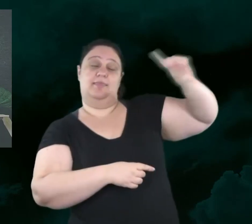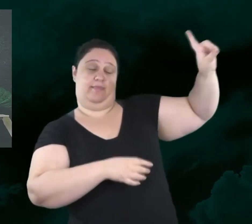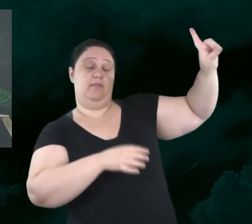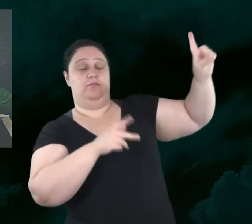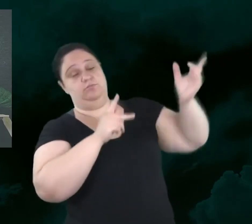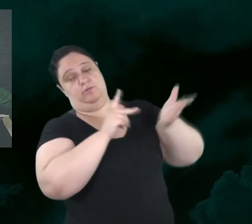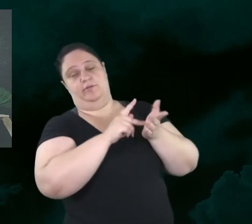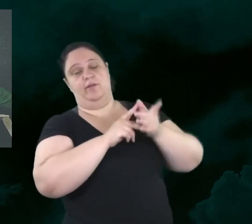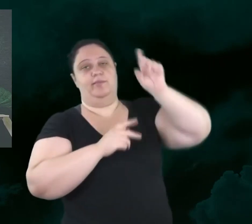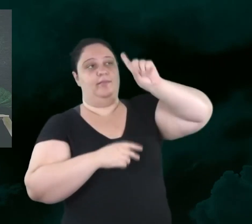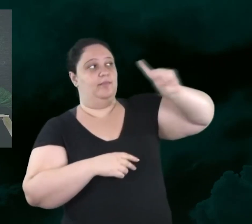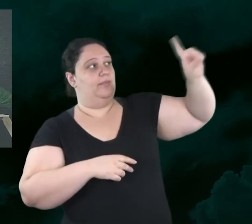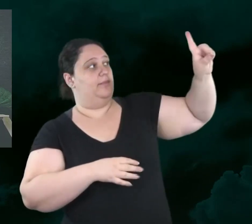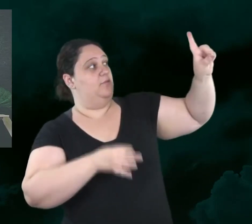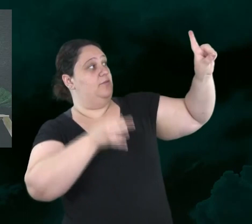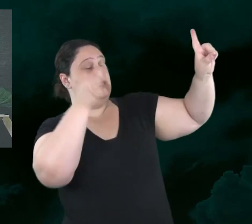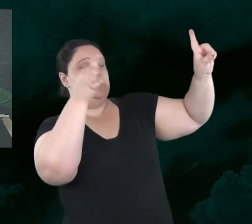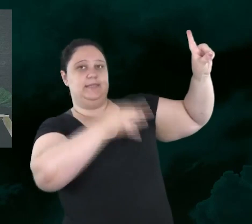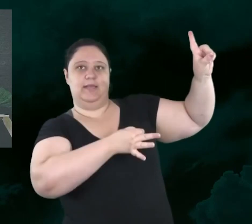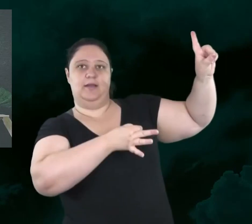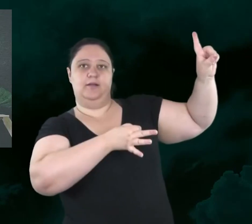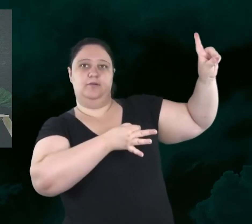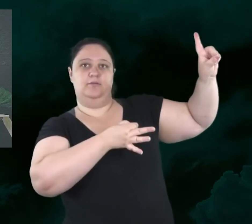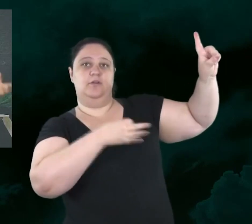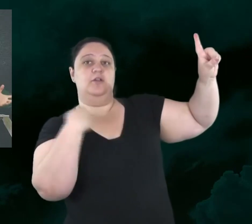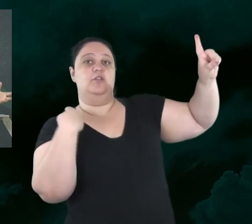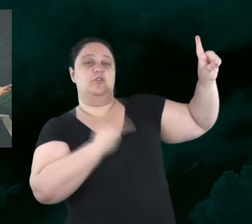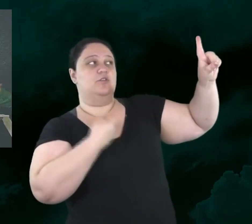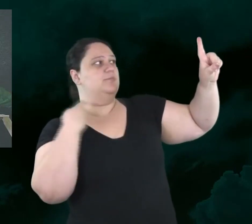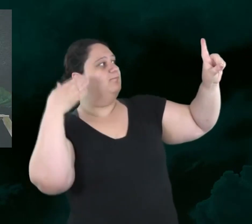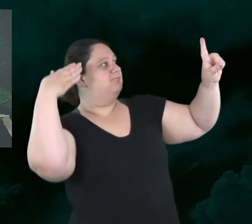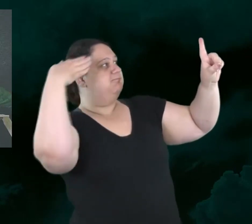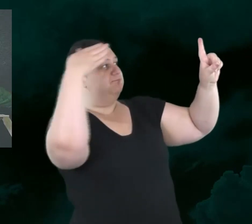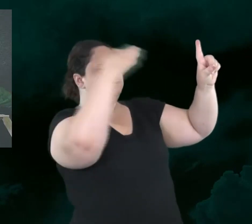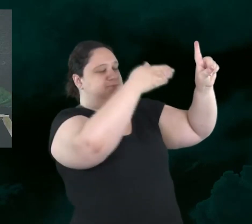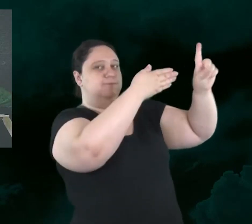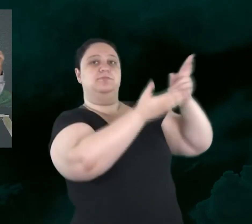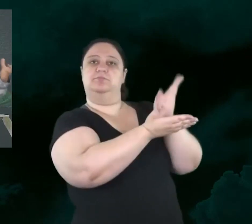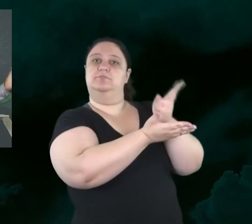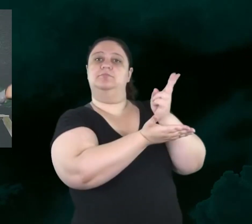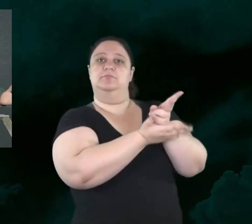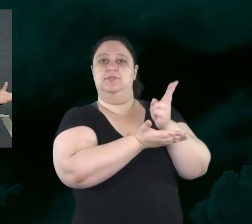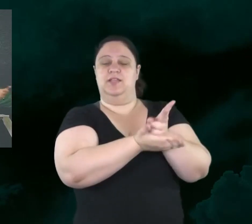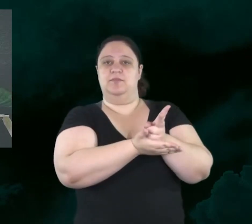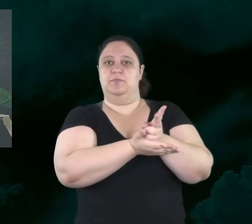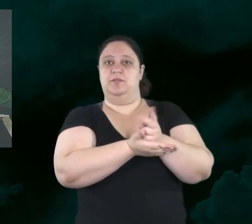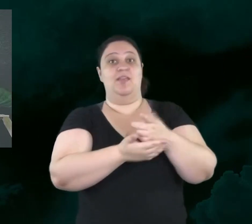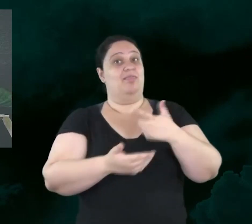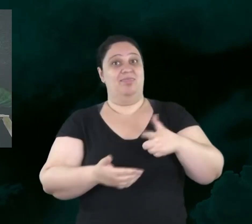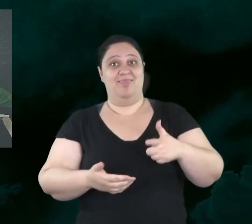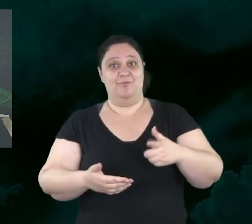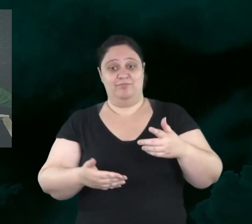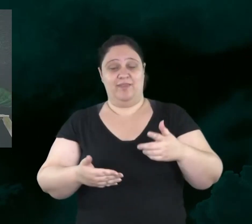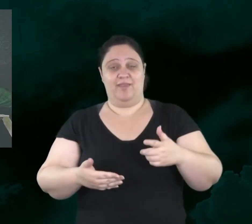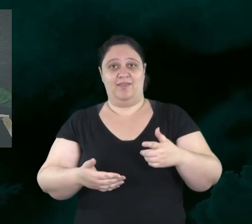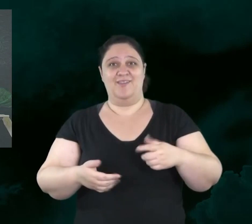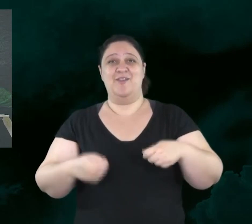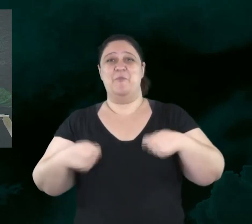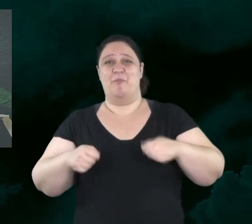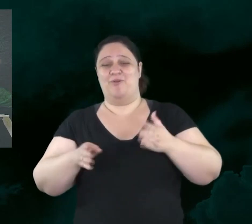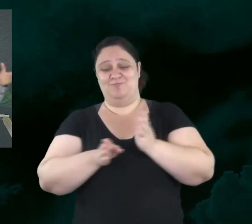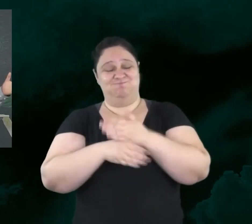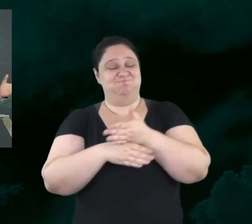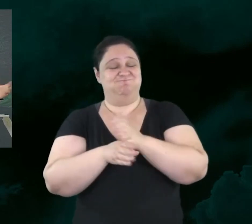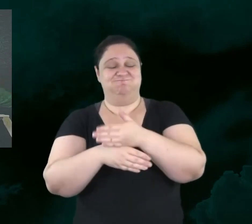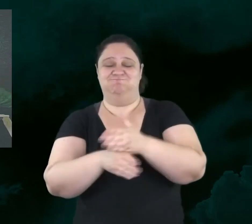universo. E se nós não tivermos esse padrão, tudo pode ser distorcido, tudo pode ser, né, puxado por um lado,